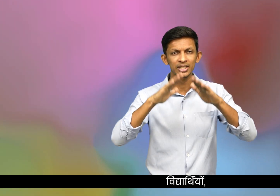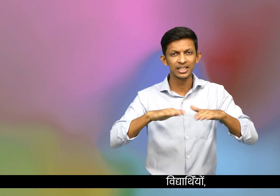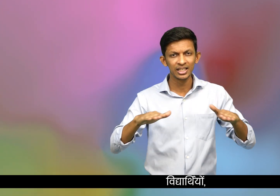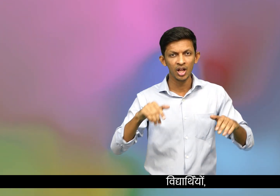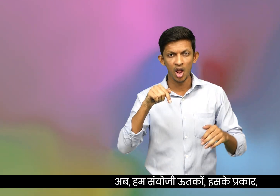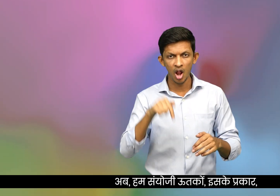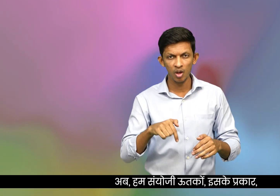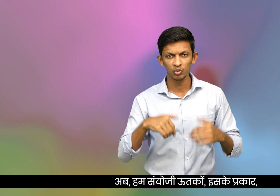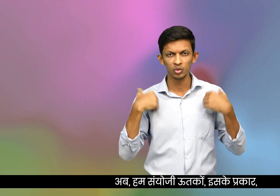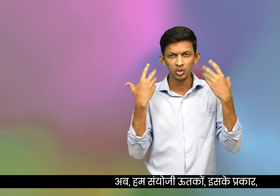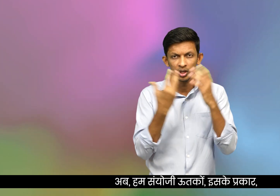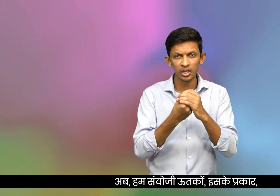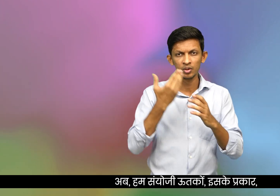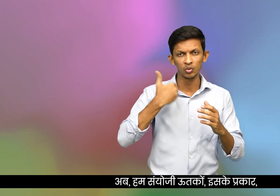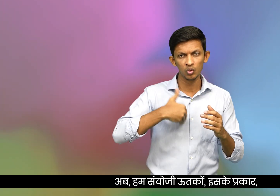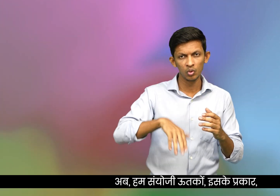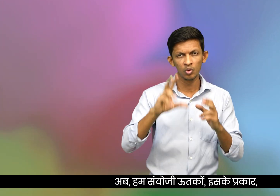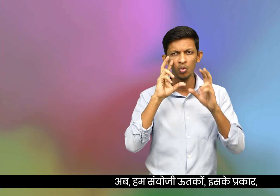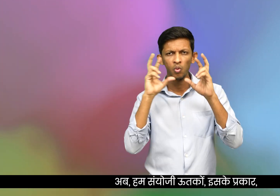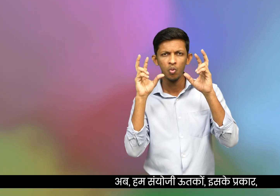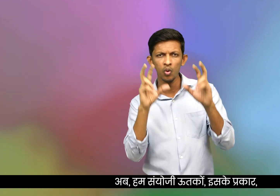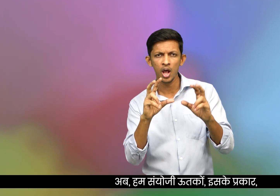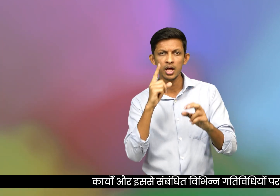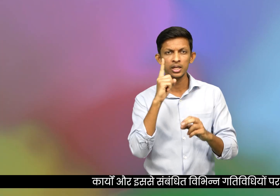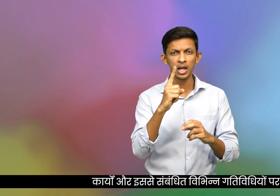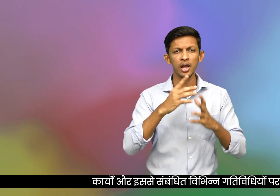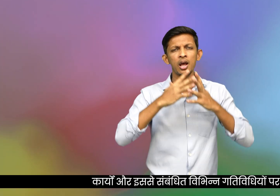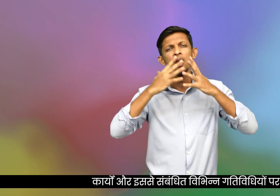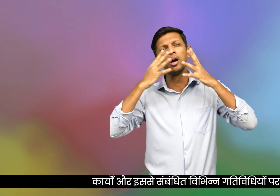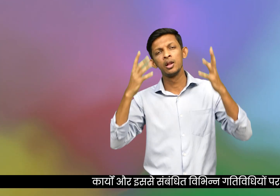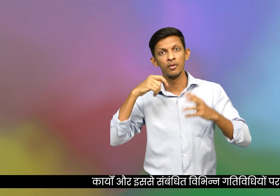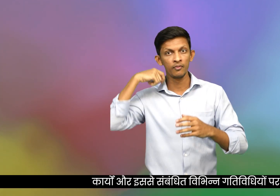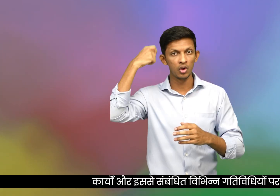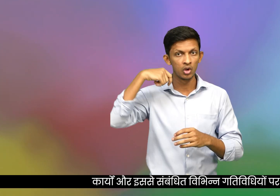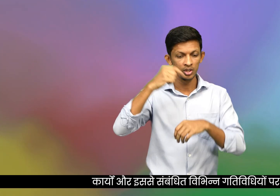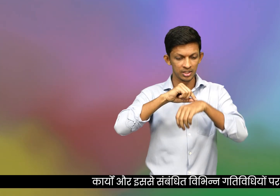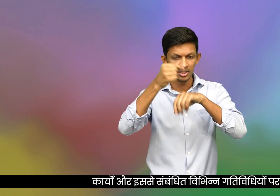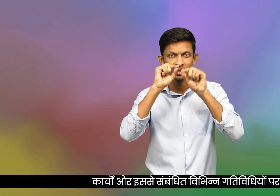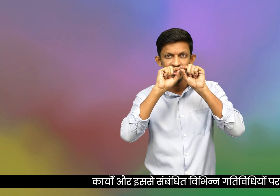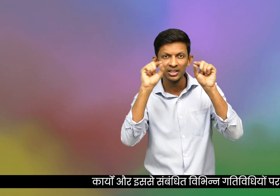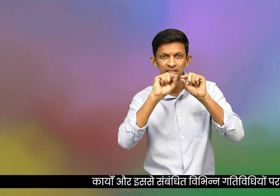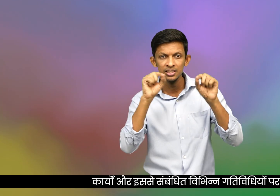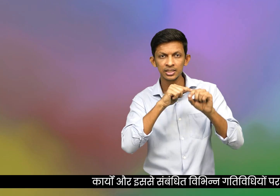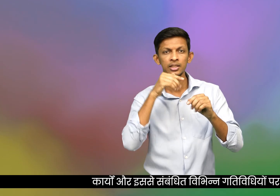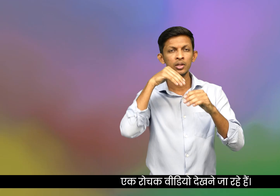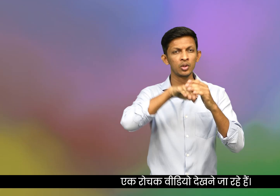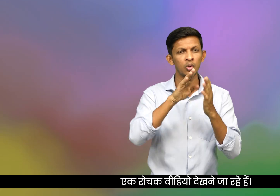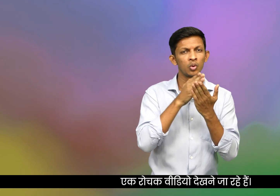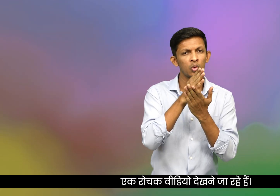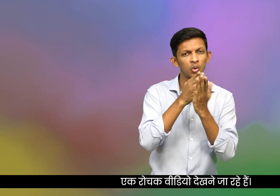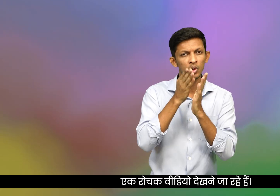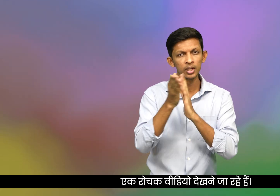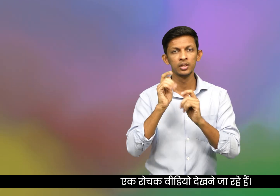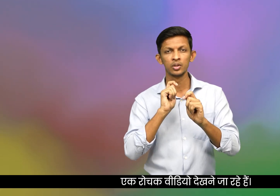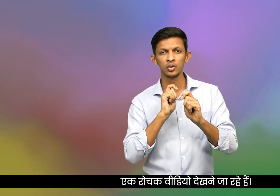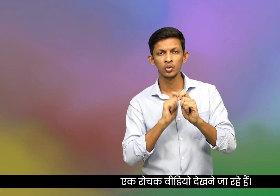विद्यार्थियों, अब हम संयोजी ऊतकों, इसके प्रकार, कार्यों और इससे संबंधित विभिन्न गतिविधियों पर एक